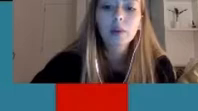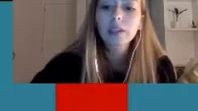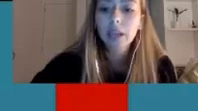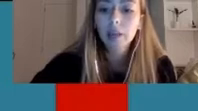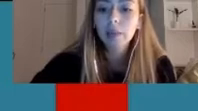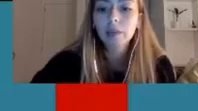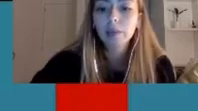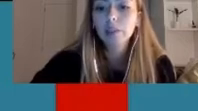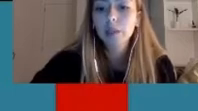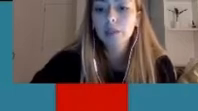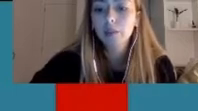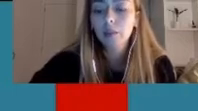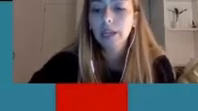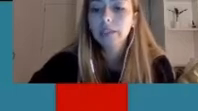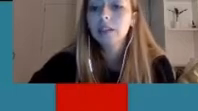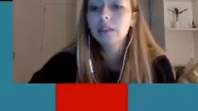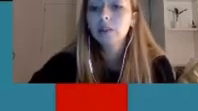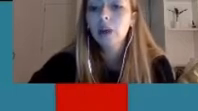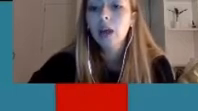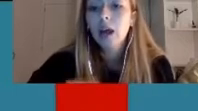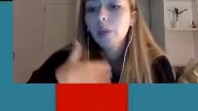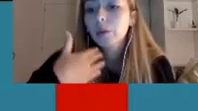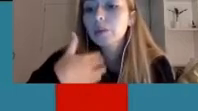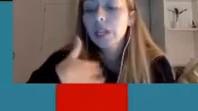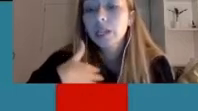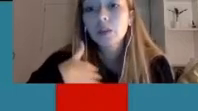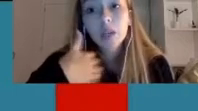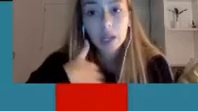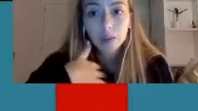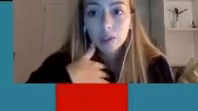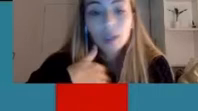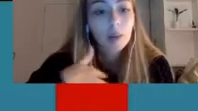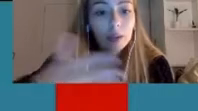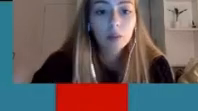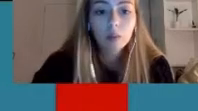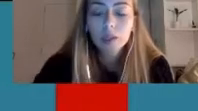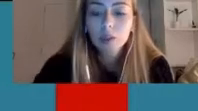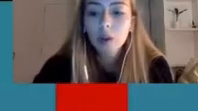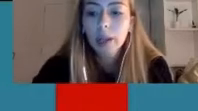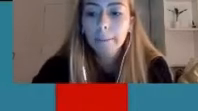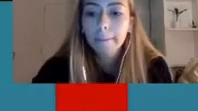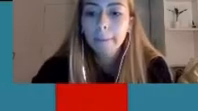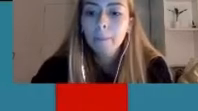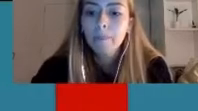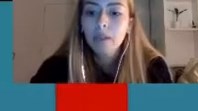ainda não recebem o respeito que merecem devido ao preconceito no mercado de trabalho e no ambiente